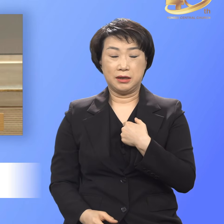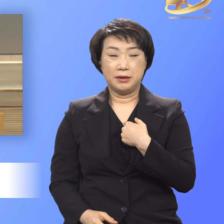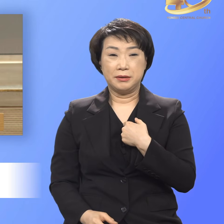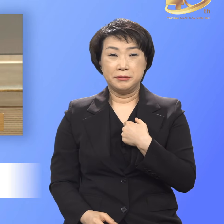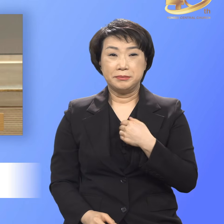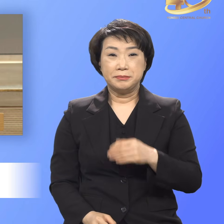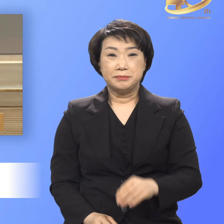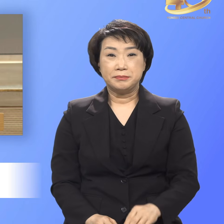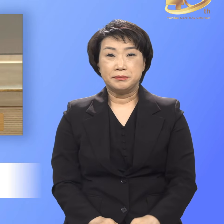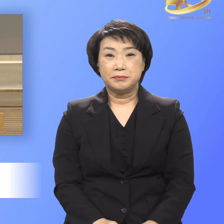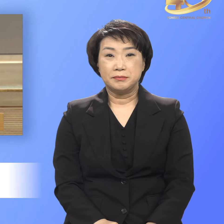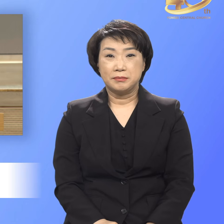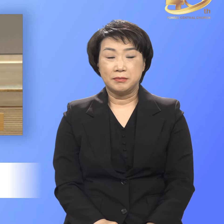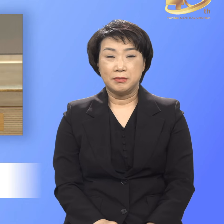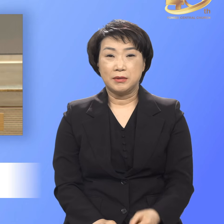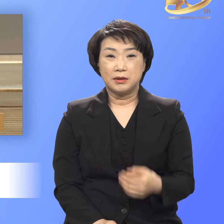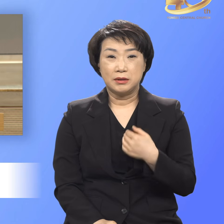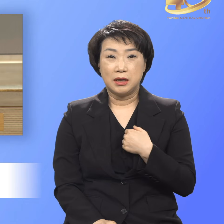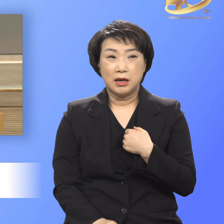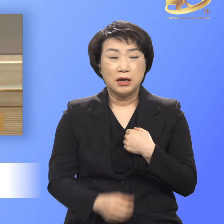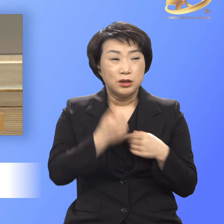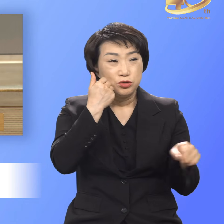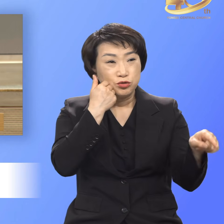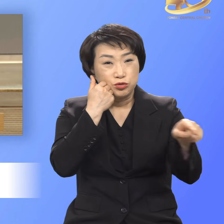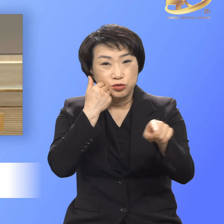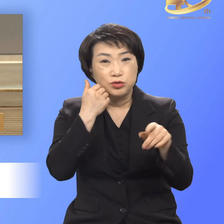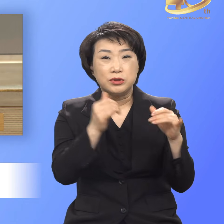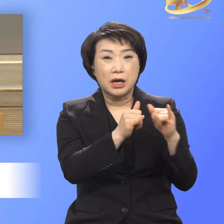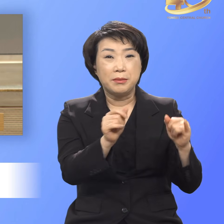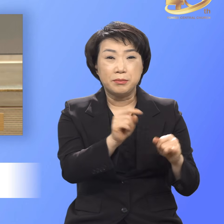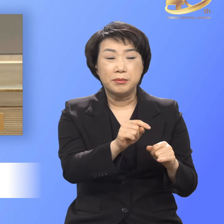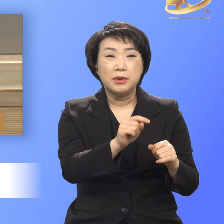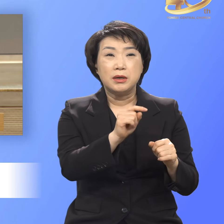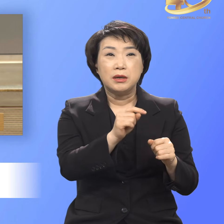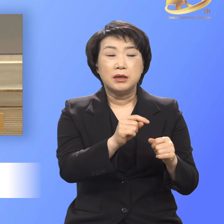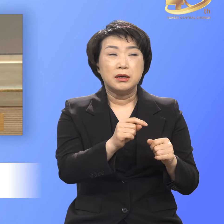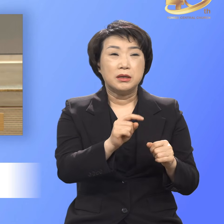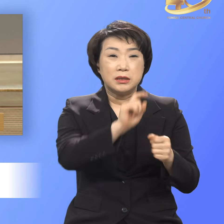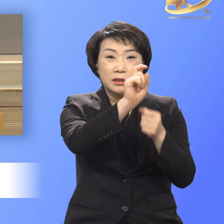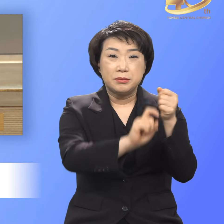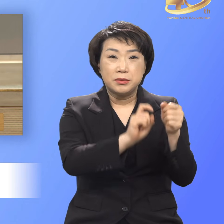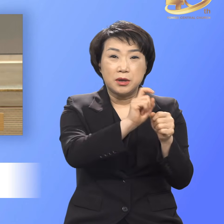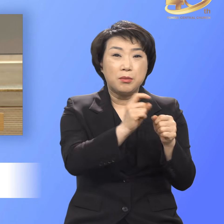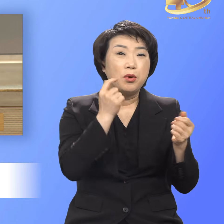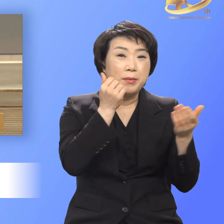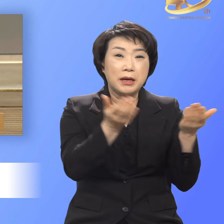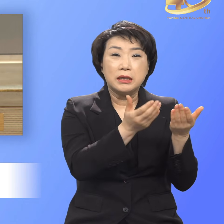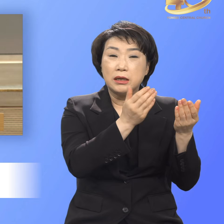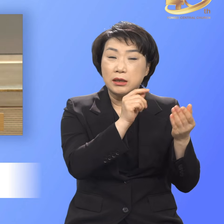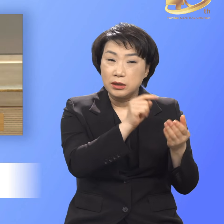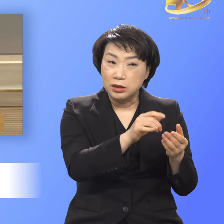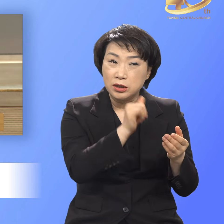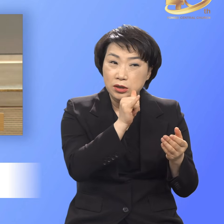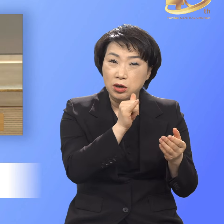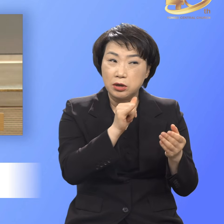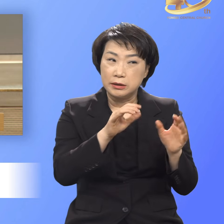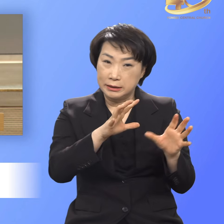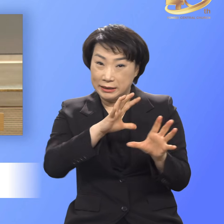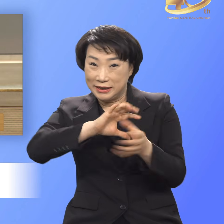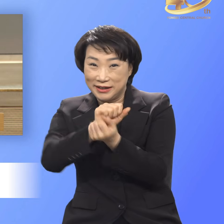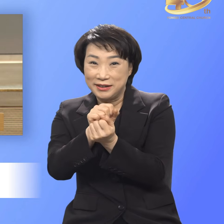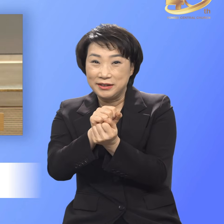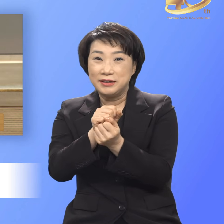그래서 나는 다른 사람이 10년 목회할 때 난